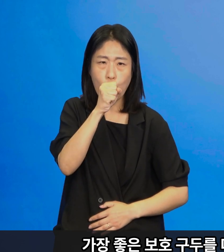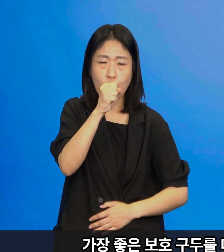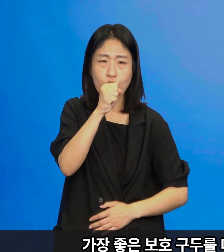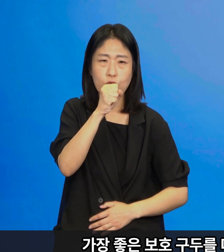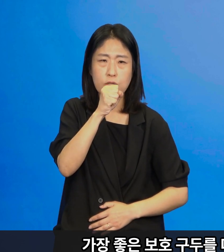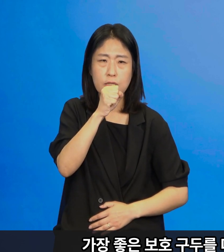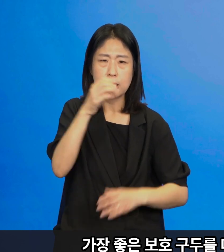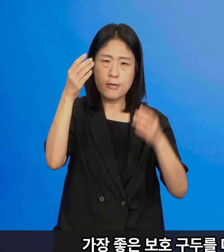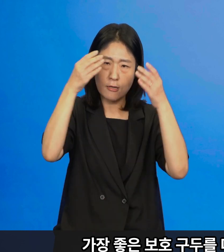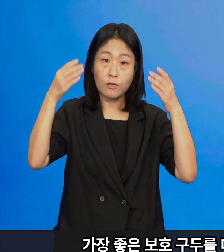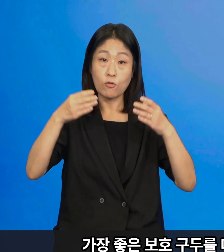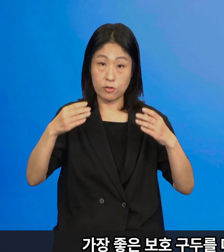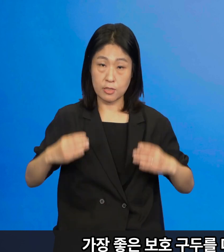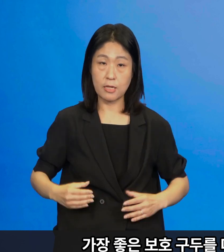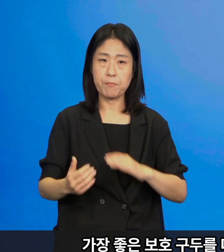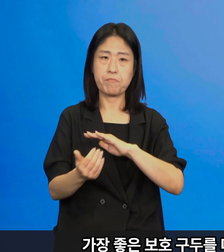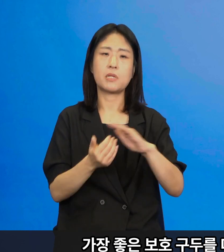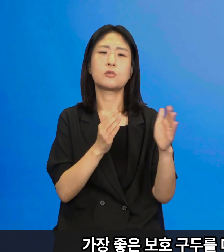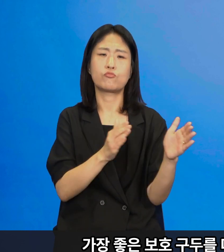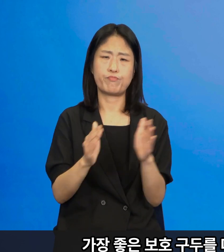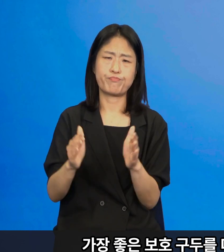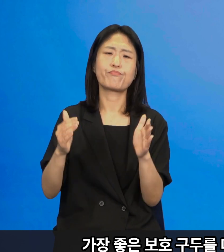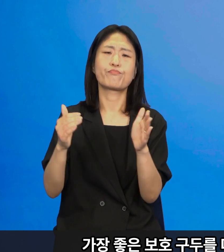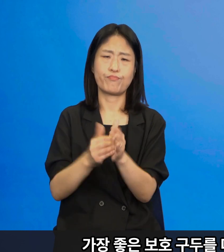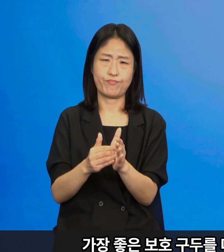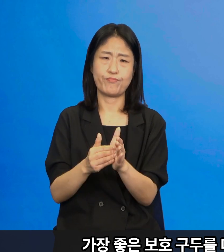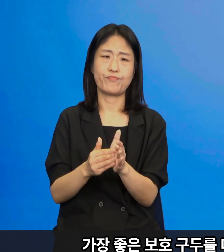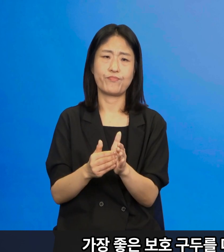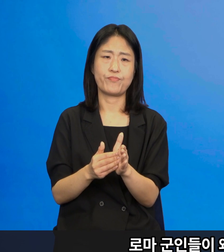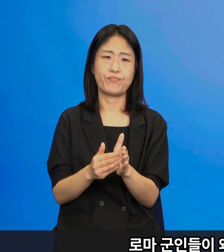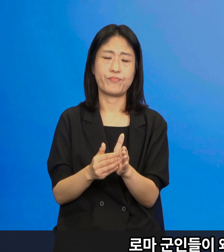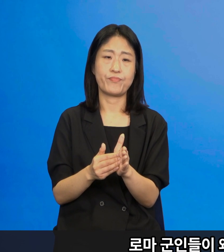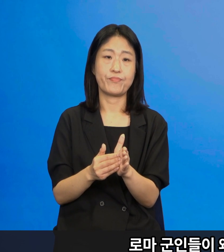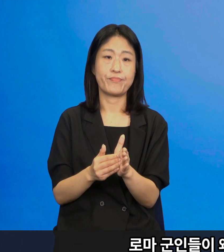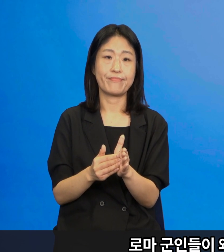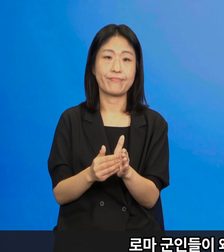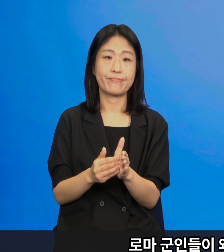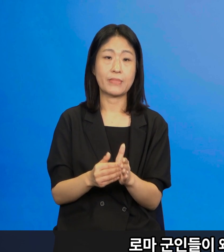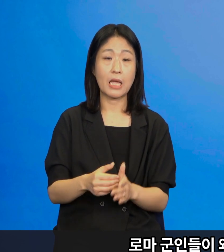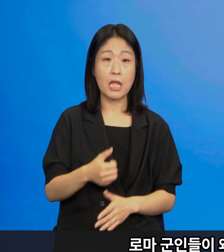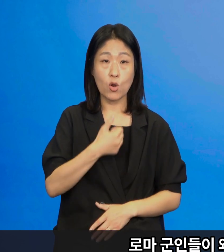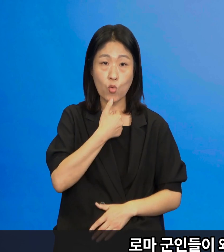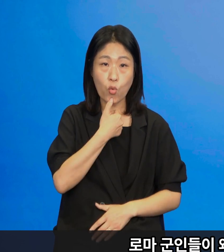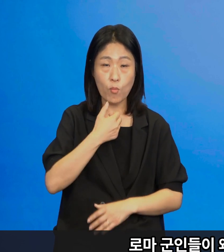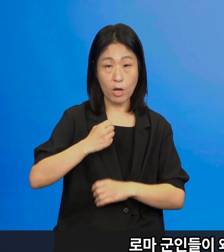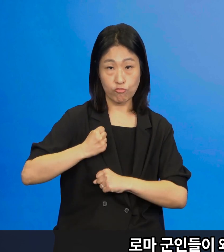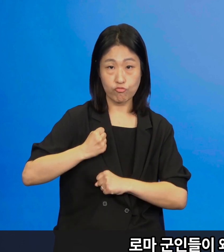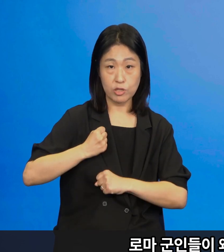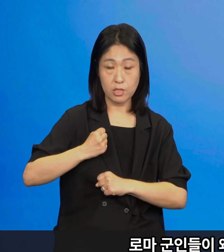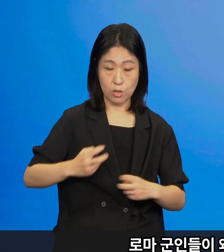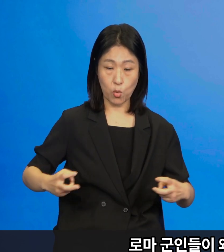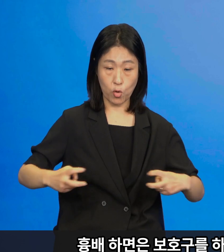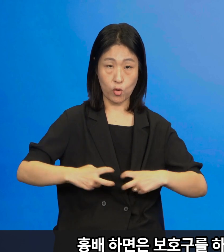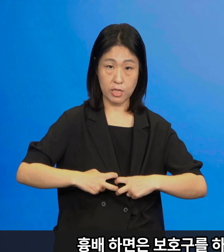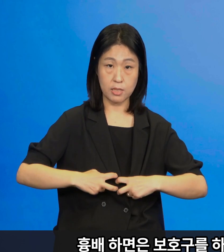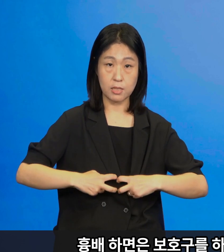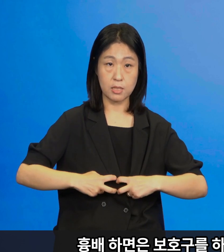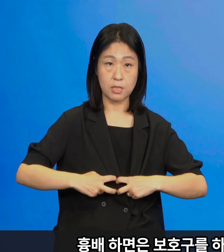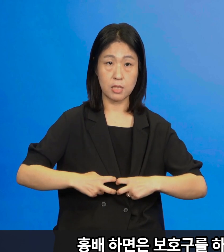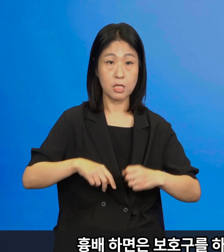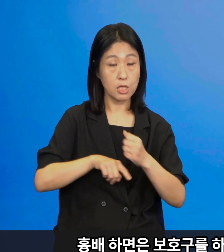보호구들을 다 준비해 주셨다는 것입니다. 로마 군인들이 왜 허리띠를 했냐면요,